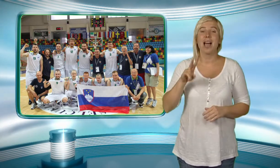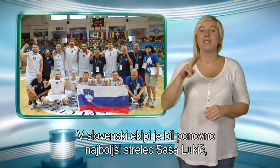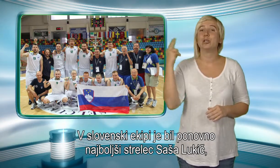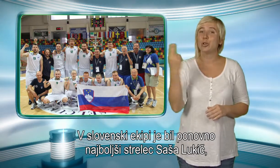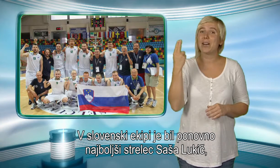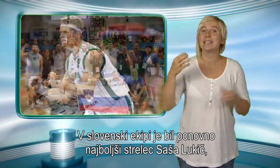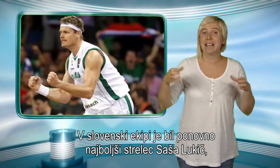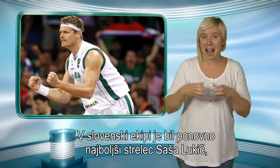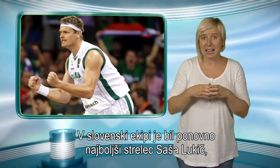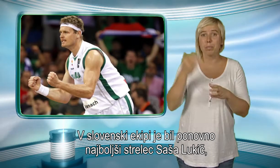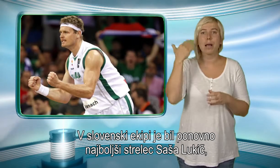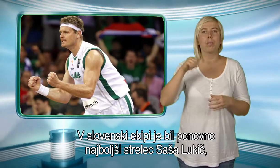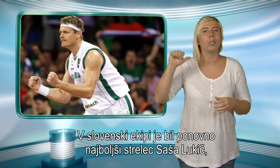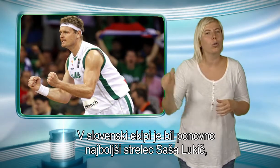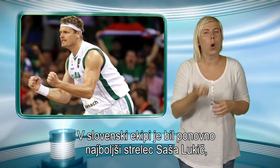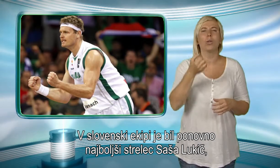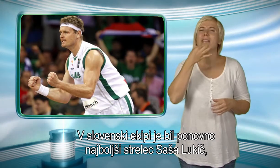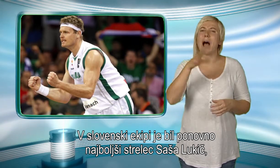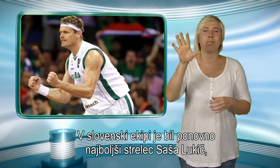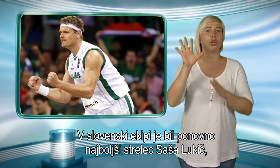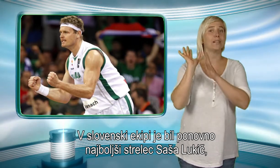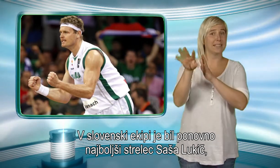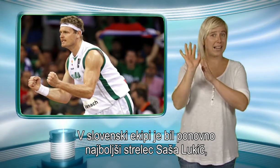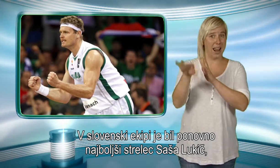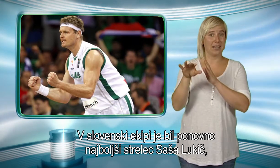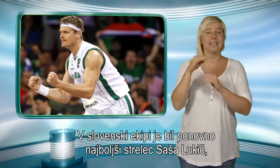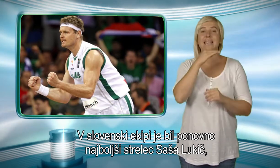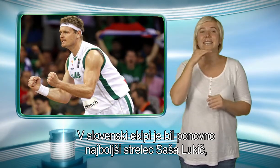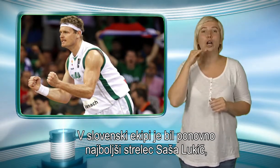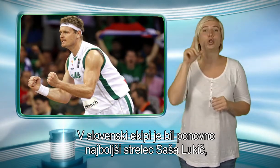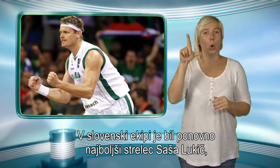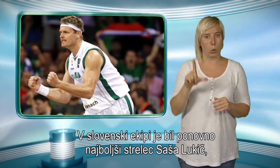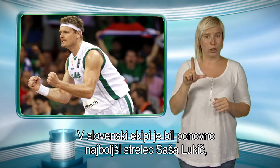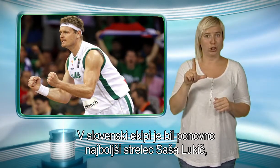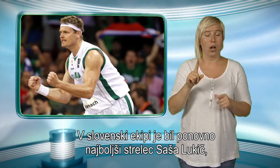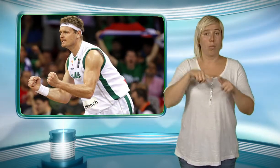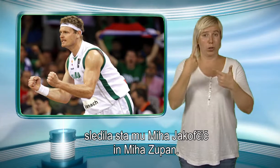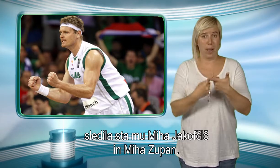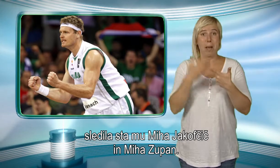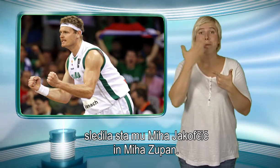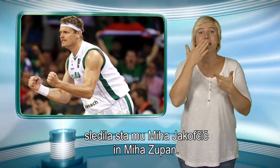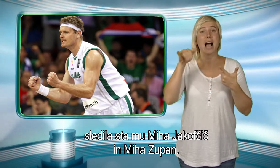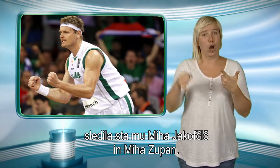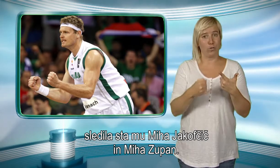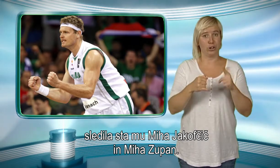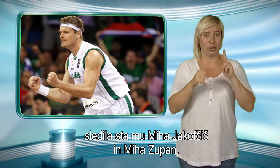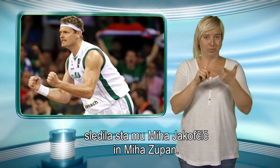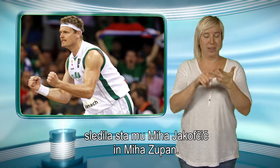V slovenski ekipi je bil ponovno najboljši strelec Saša Lukić, sledila sta mu Miha Jakovčič in Miha